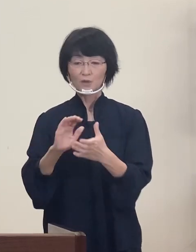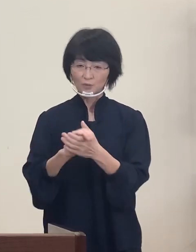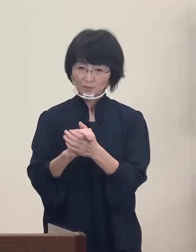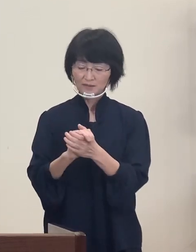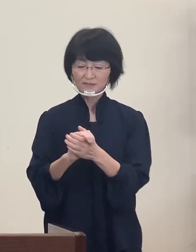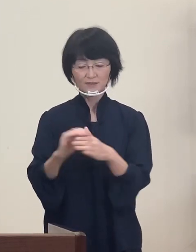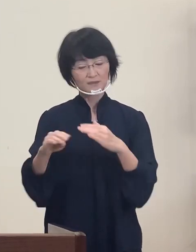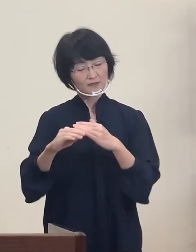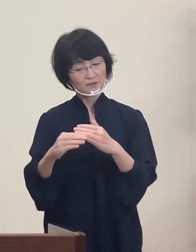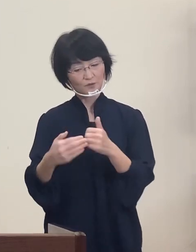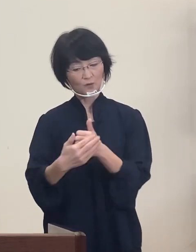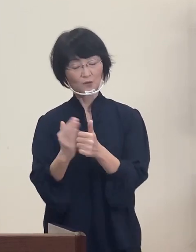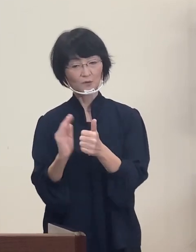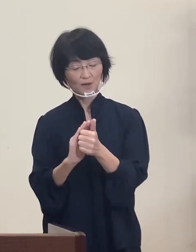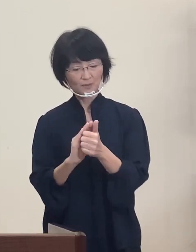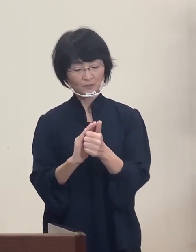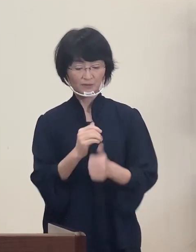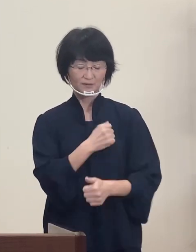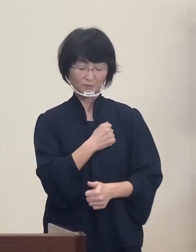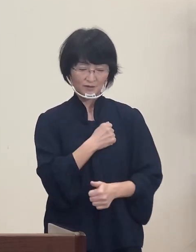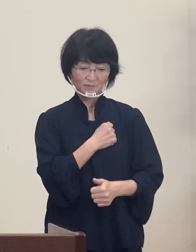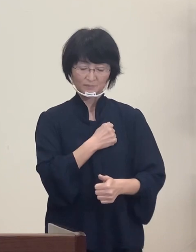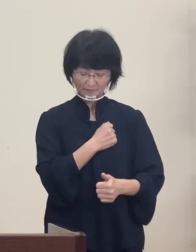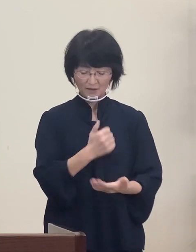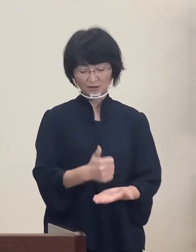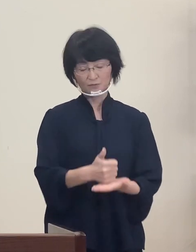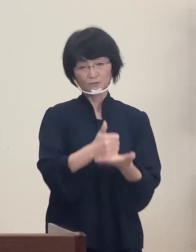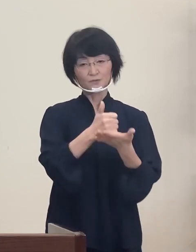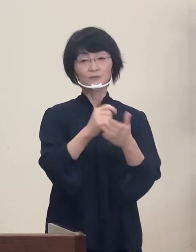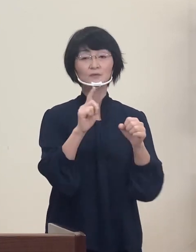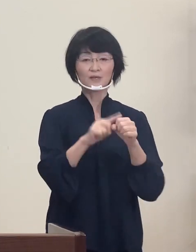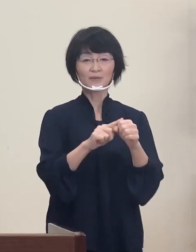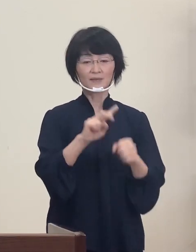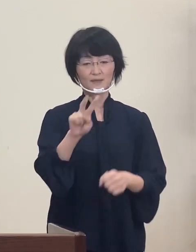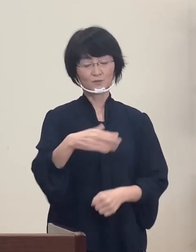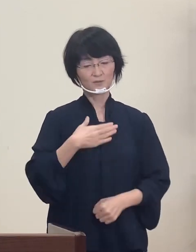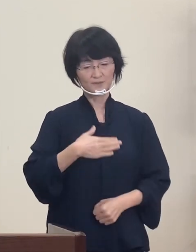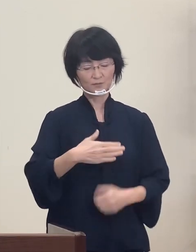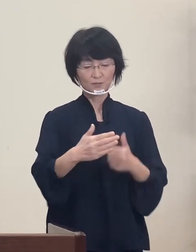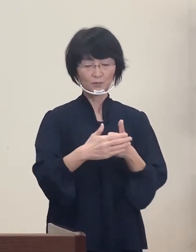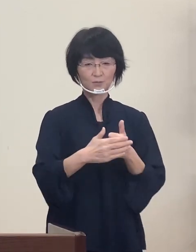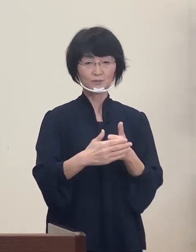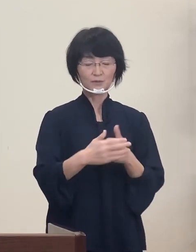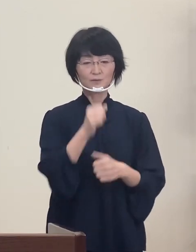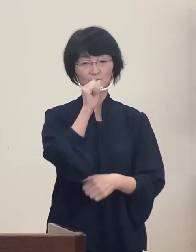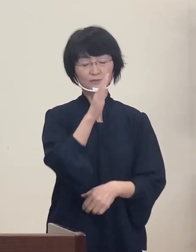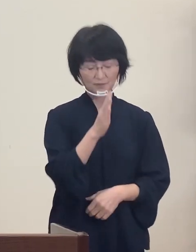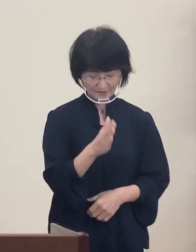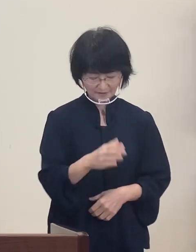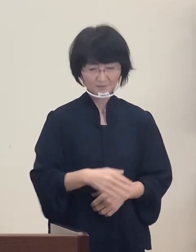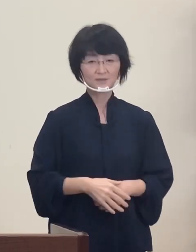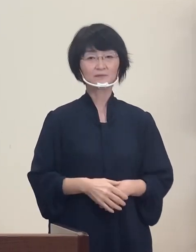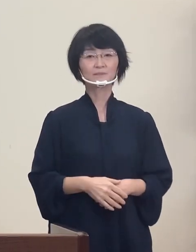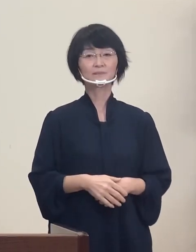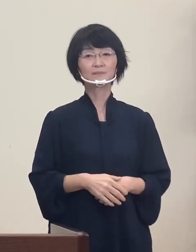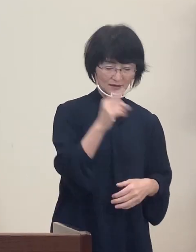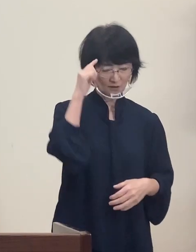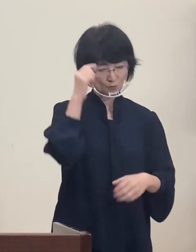命と生きる権料を尊重するため引き続きご理解ご協力をお願いいたします